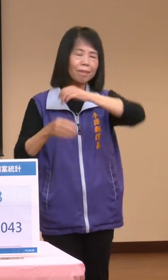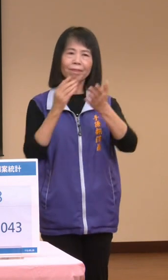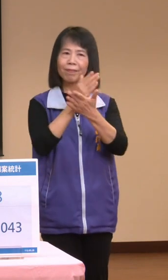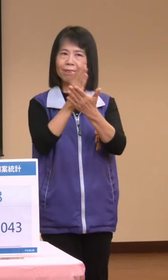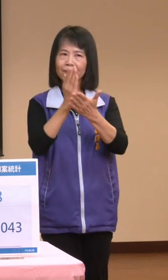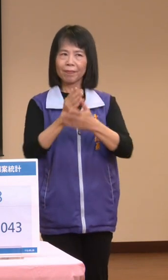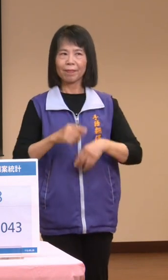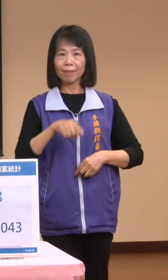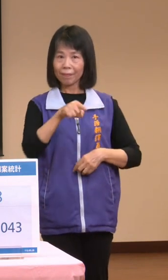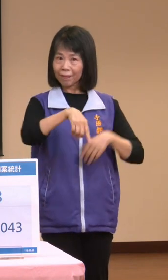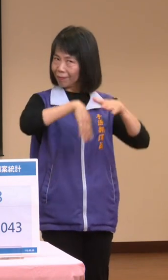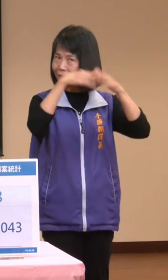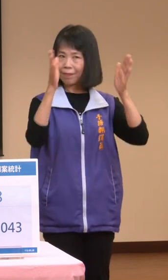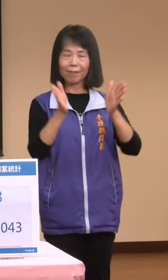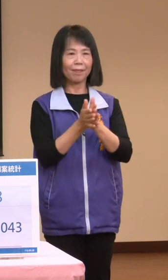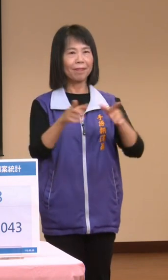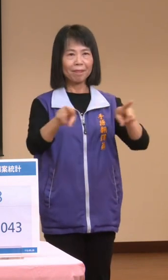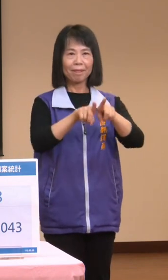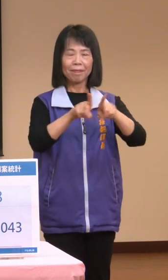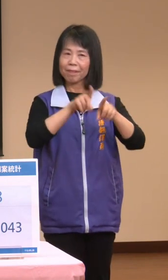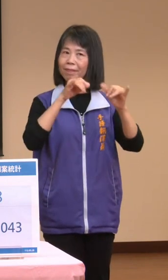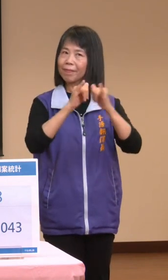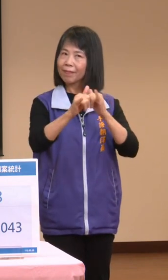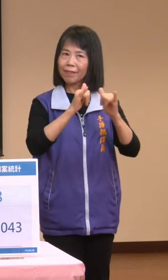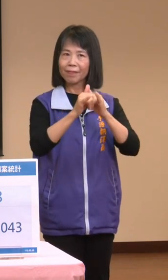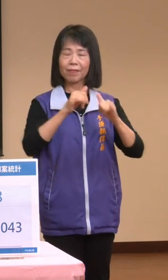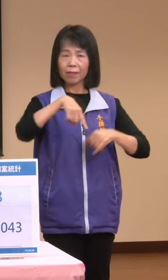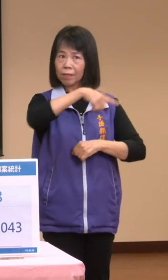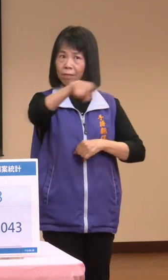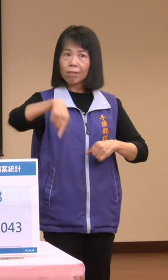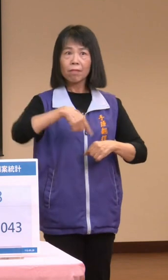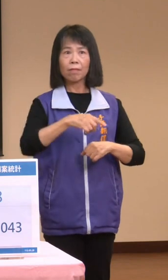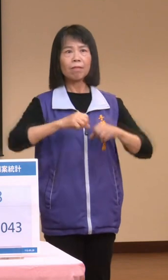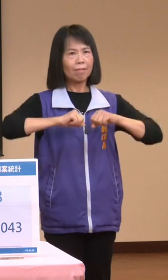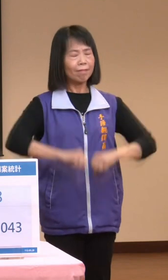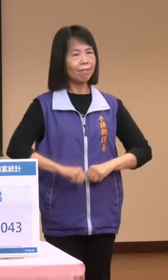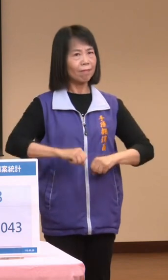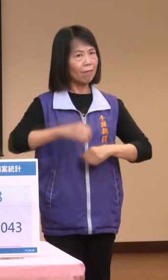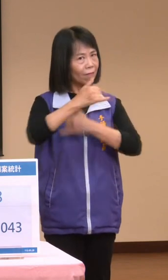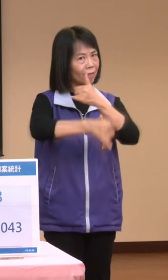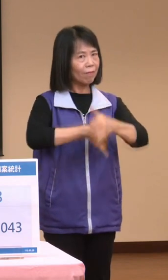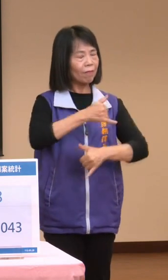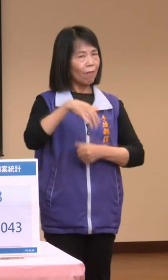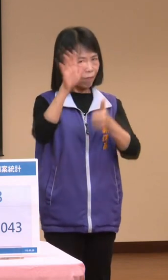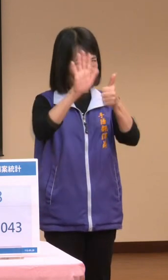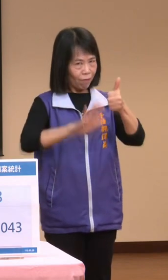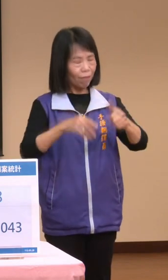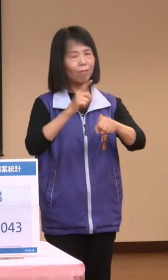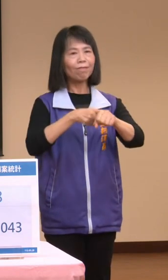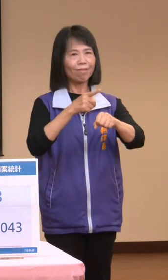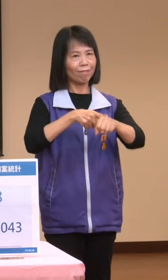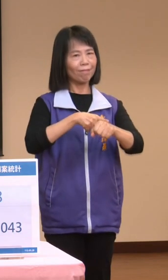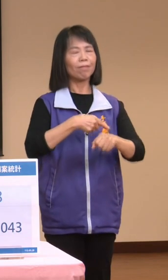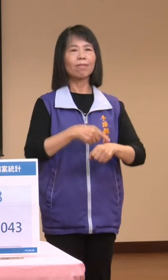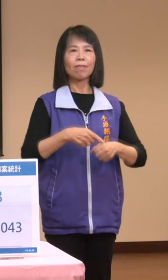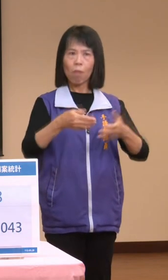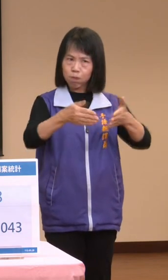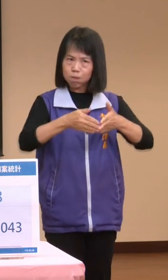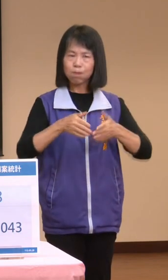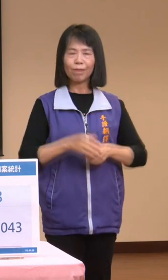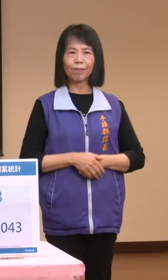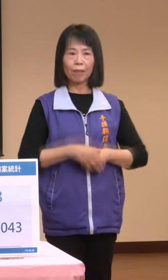呢都是我们一般的人应该有的健康生活态度跟习惯。所以希